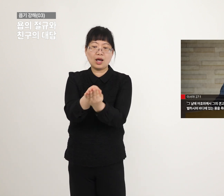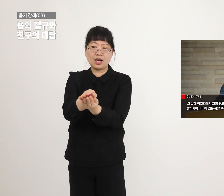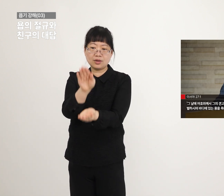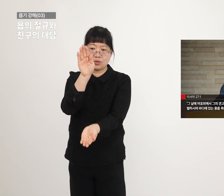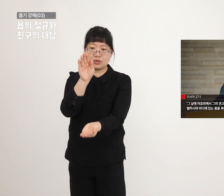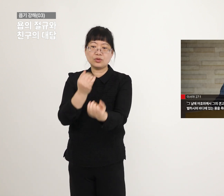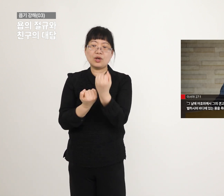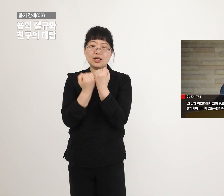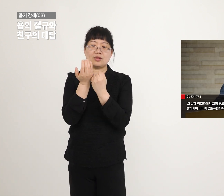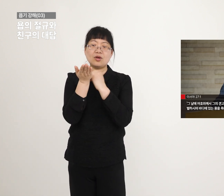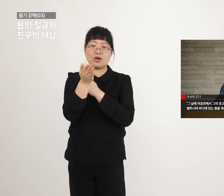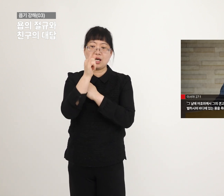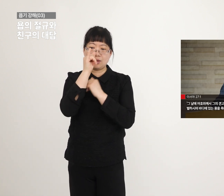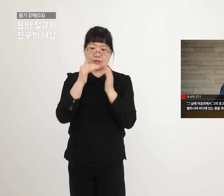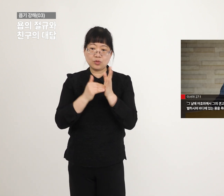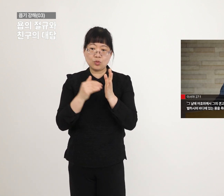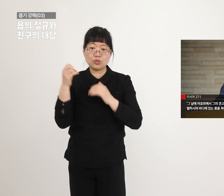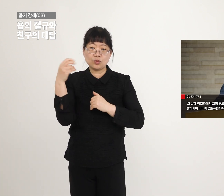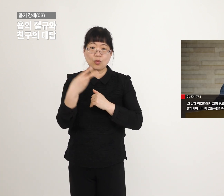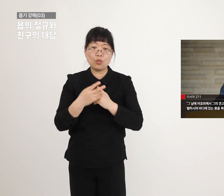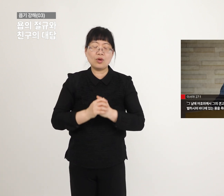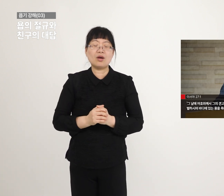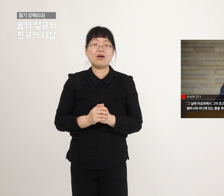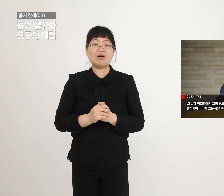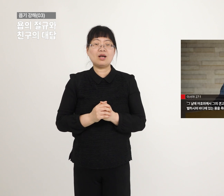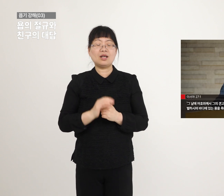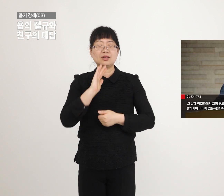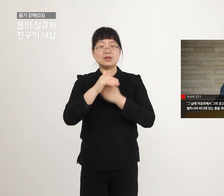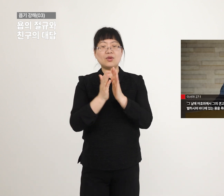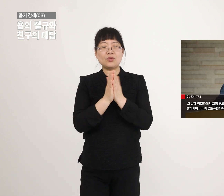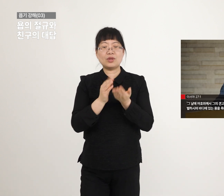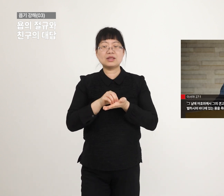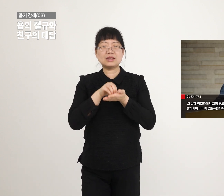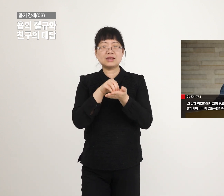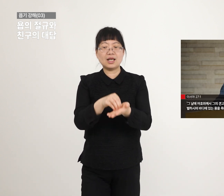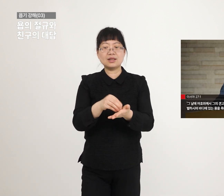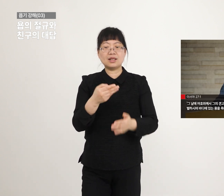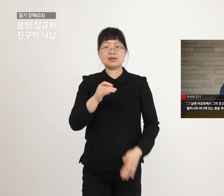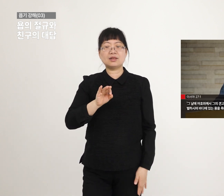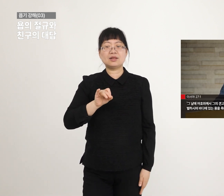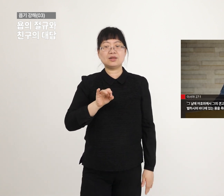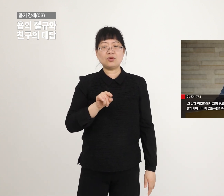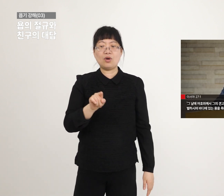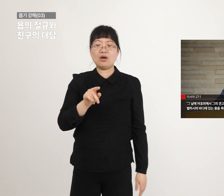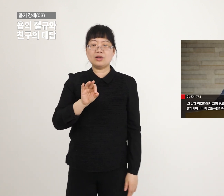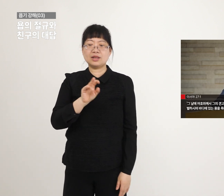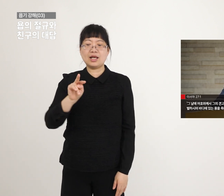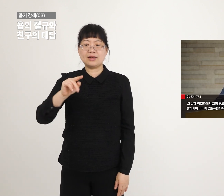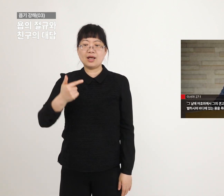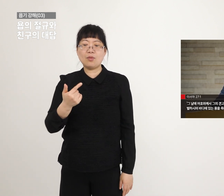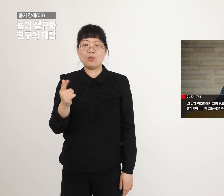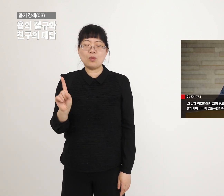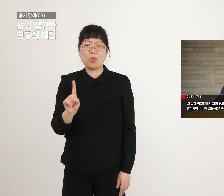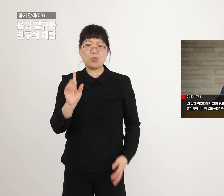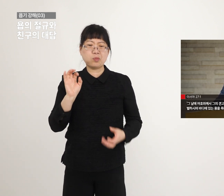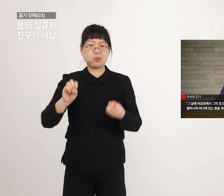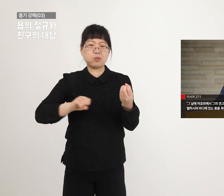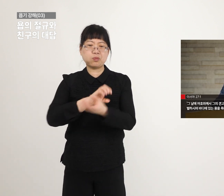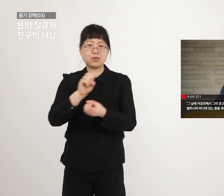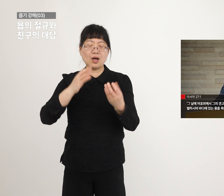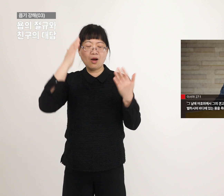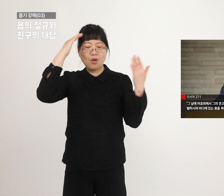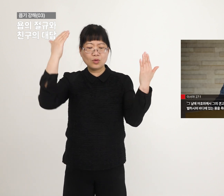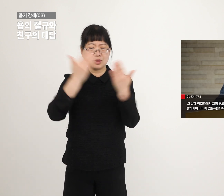악어로도 해석이 됩니다. 근데 이 성경에 등장하는 리워 야단은 혼돈과